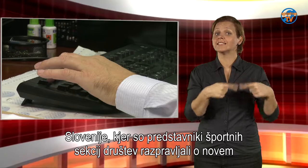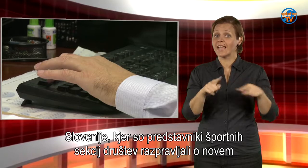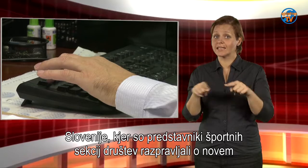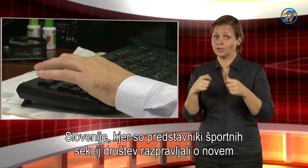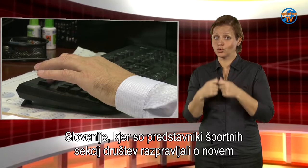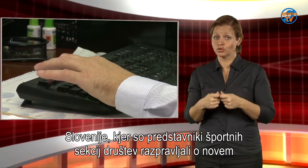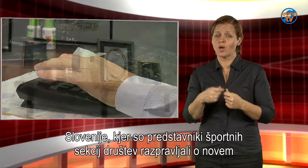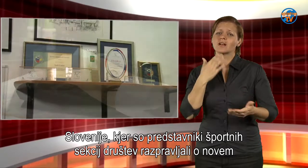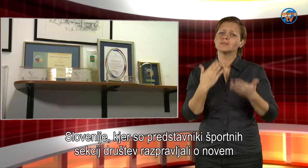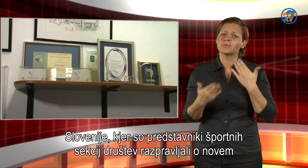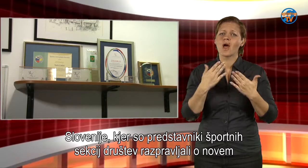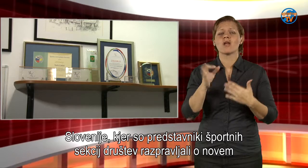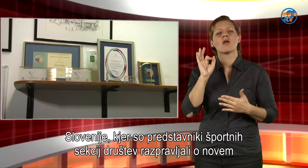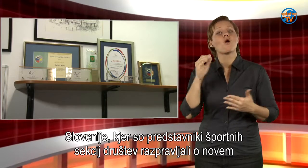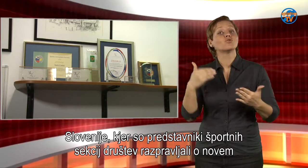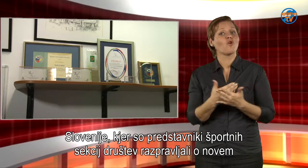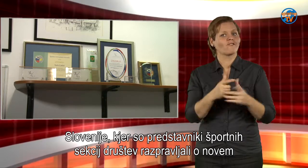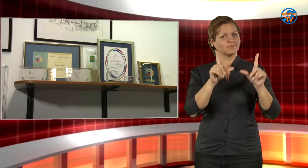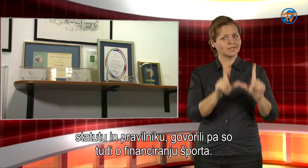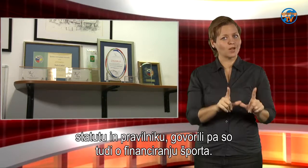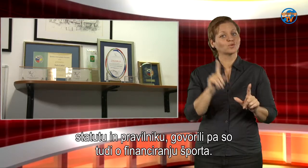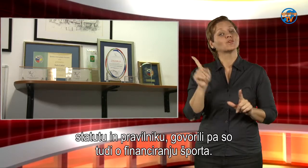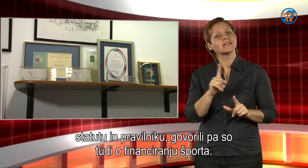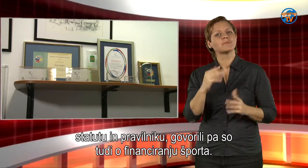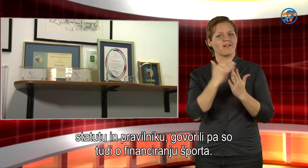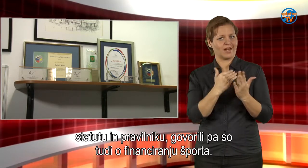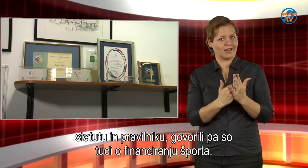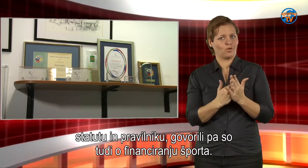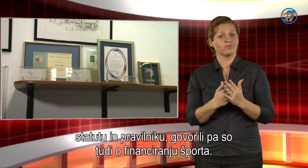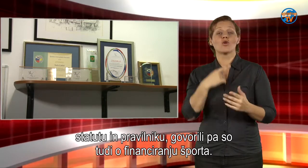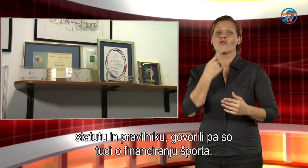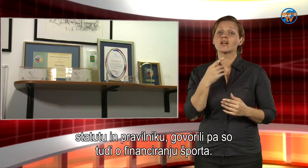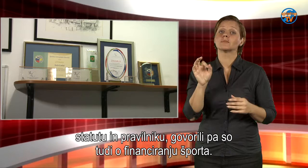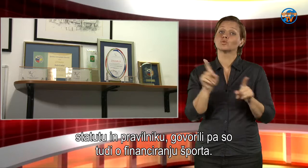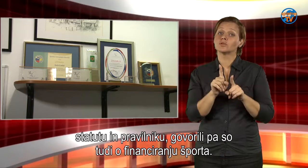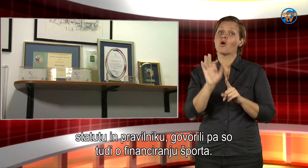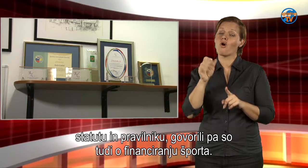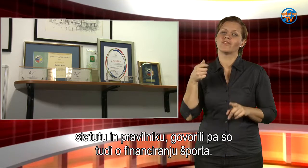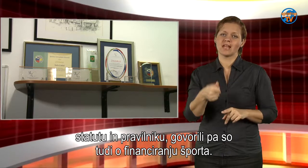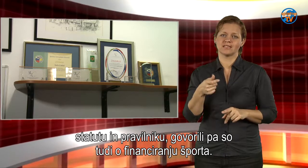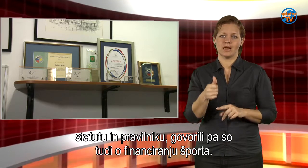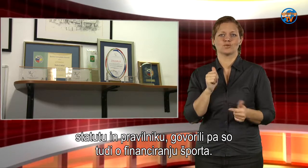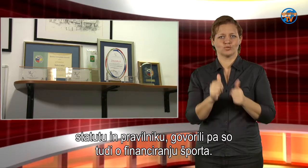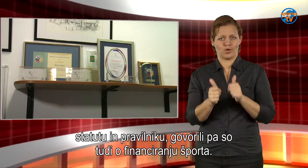sekcij društev razpravljali o novem statutu in pravilniku, govorili pa so tudi o financiranju